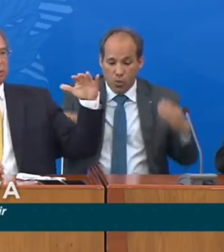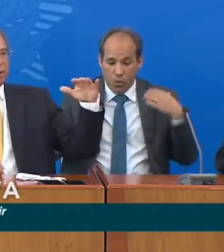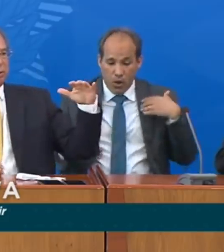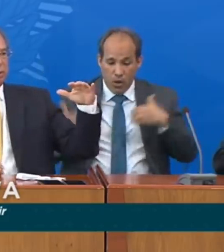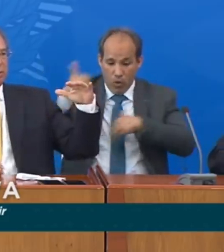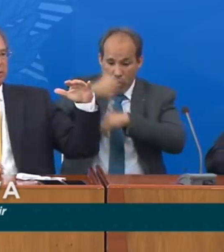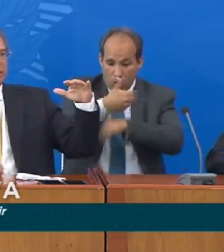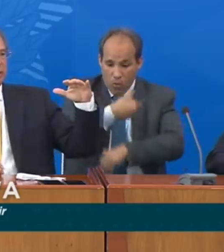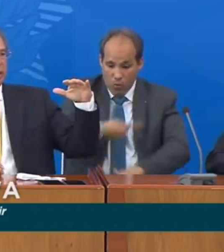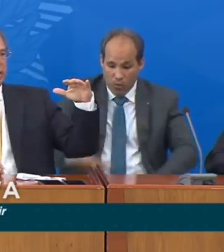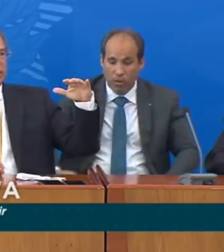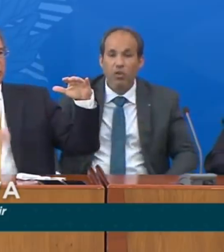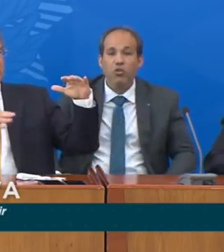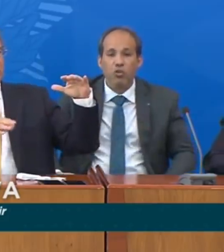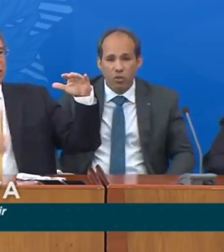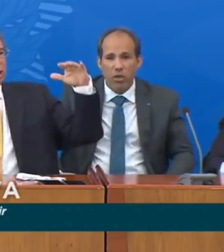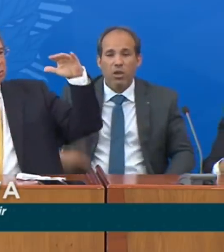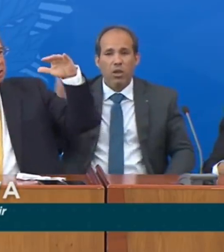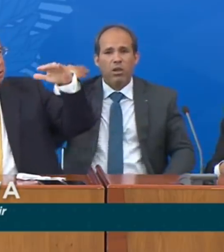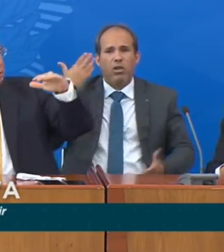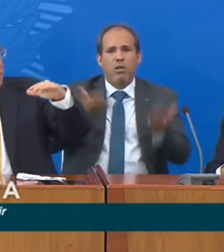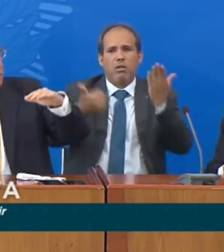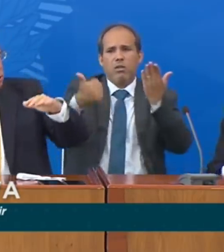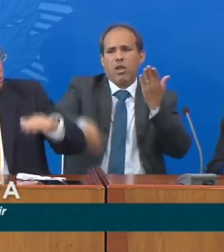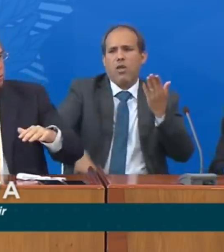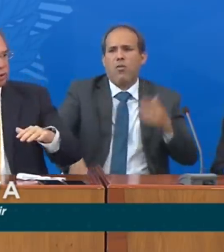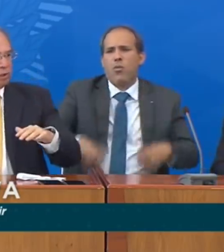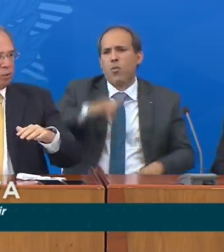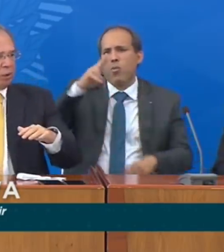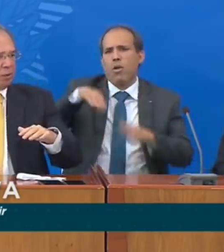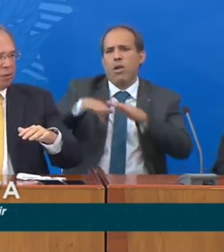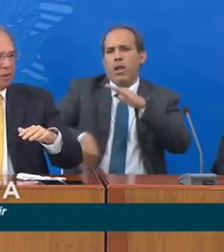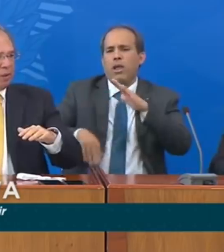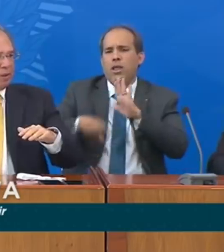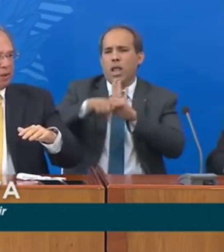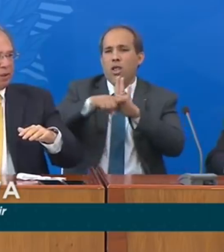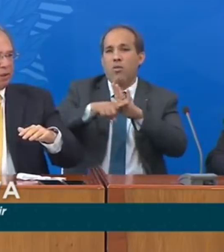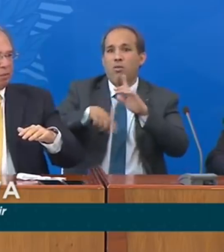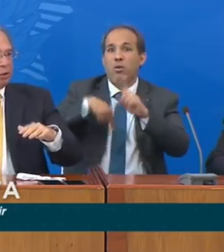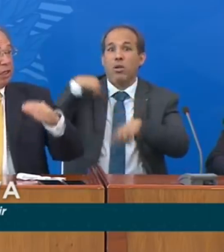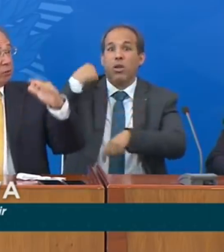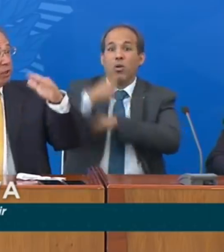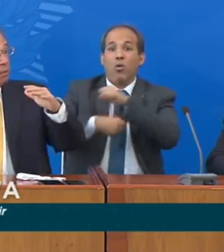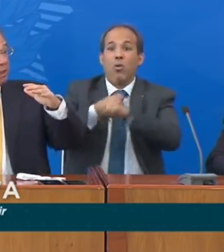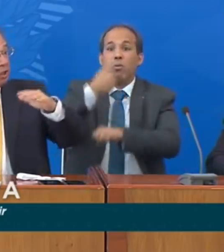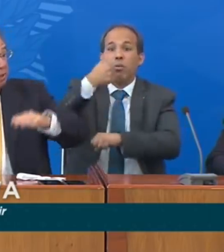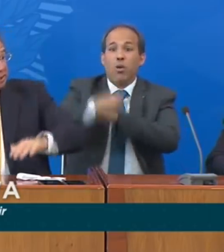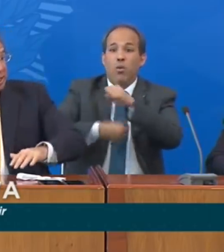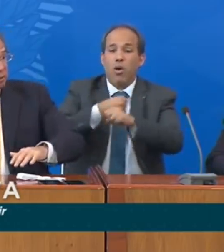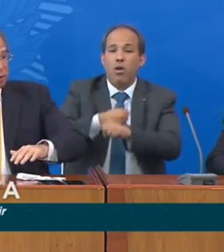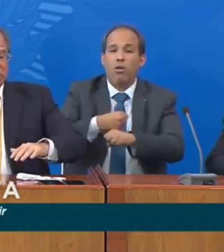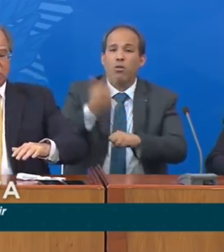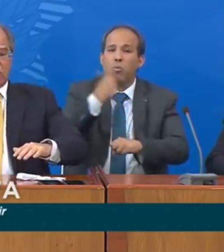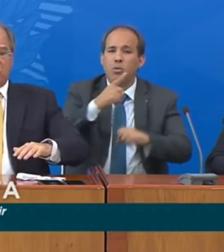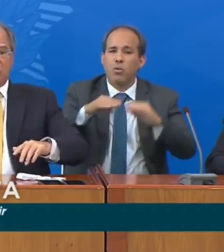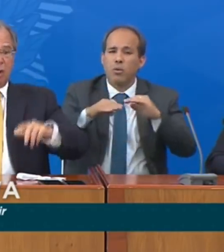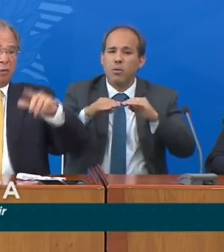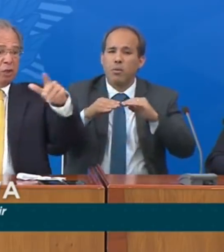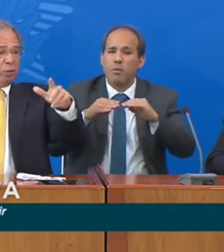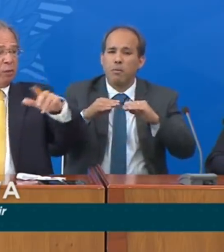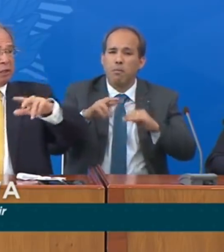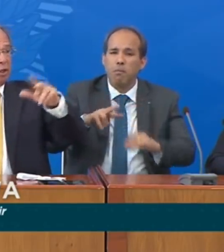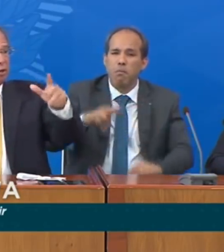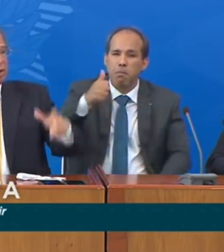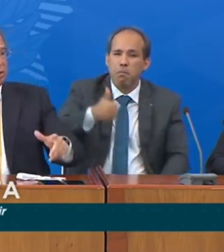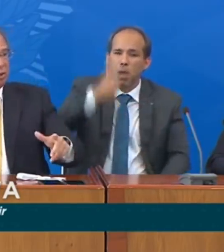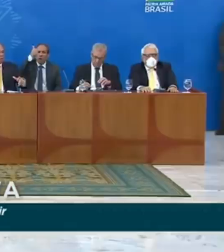era 2% do PIB. No primeiro ano, nós baixamos para 1% do PIB. Poderíamos até baixar para zero. Muita gente cobrou, pô, o